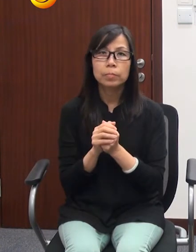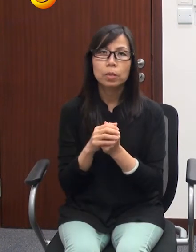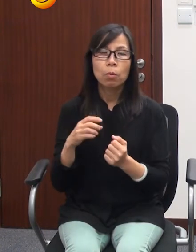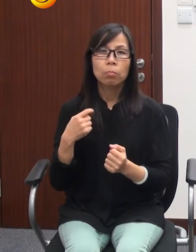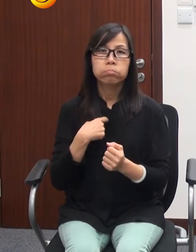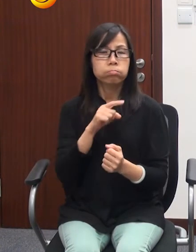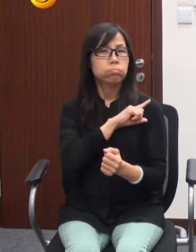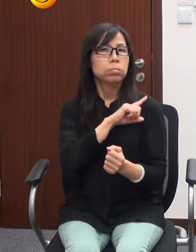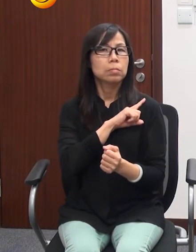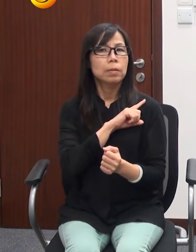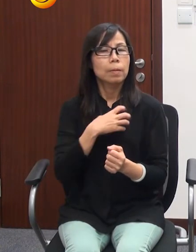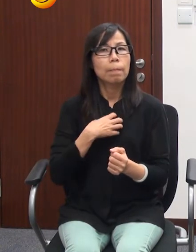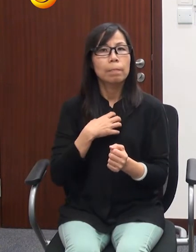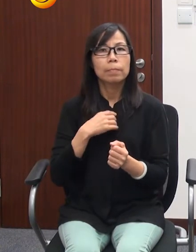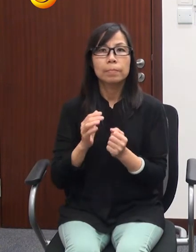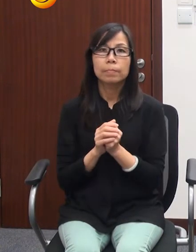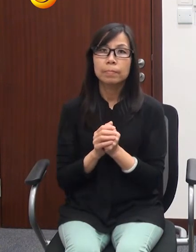己隱隱然覺得即